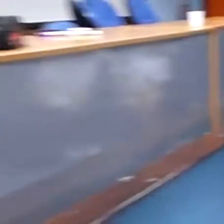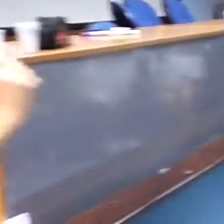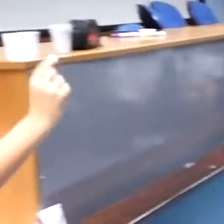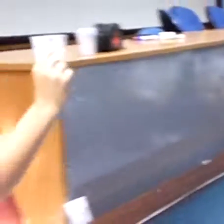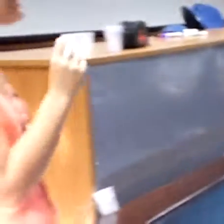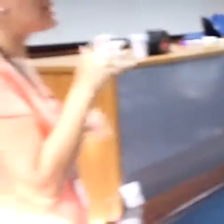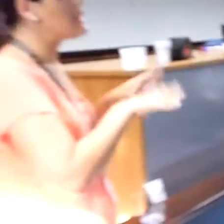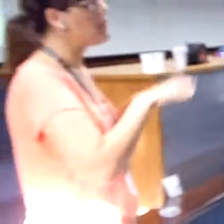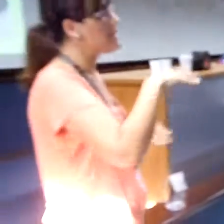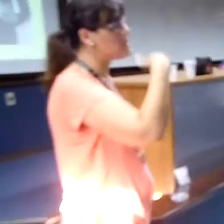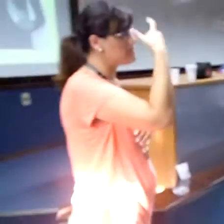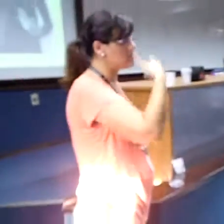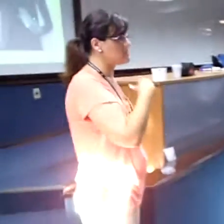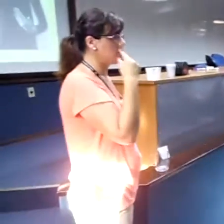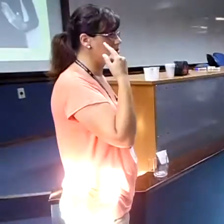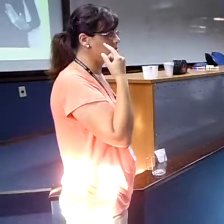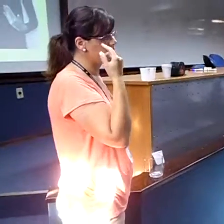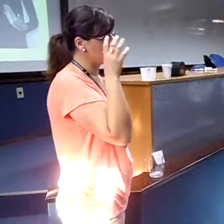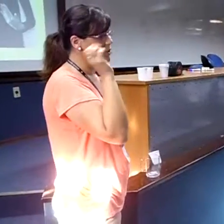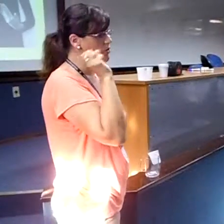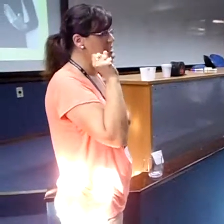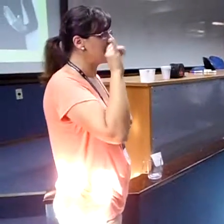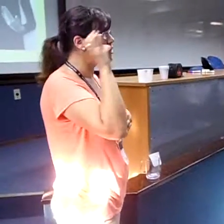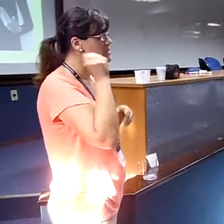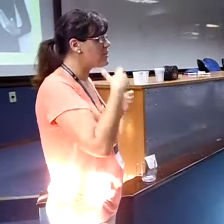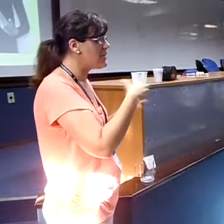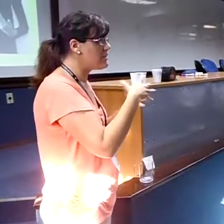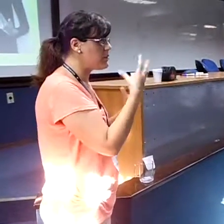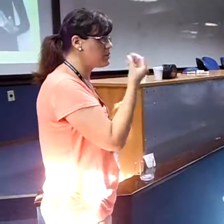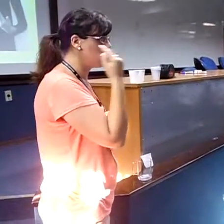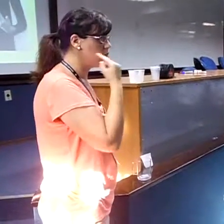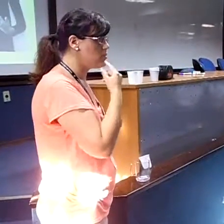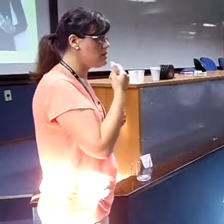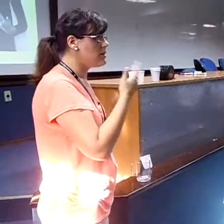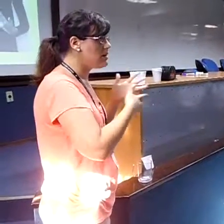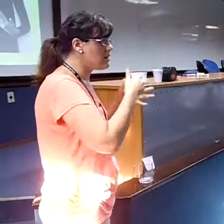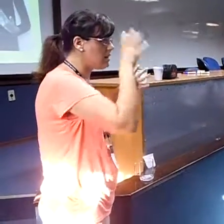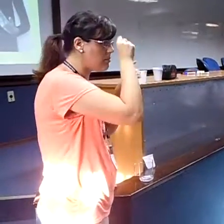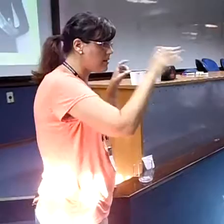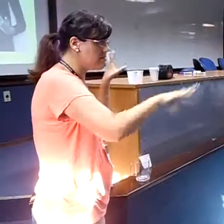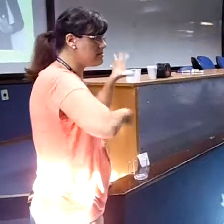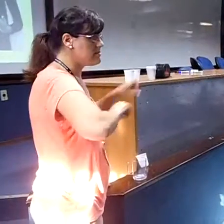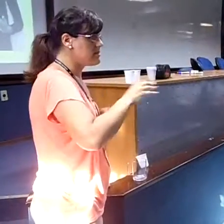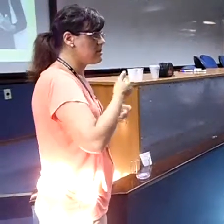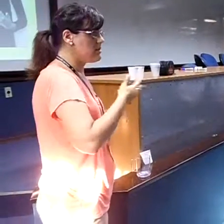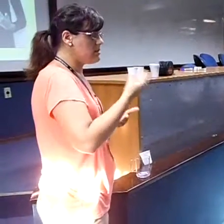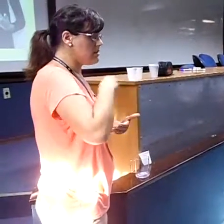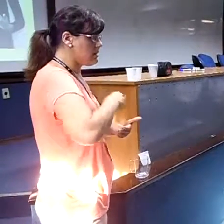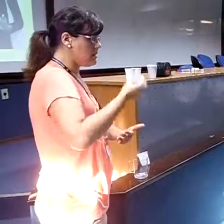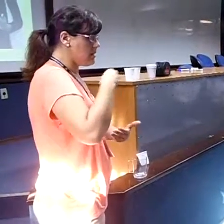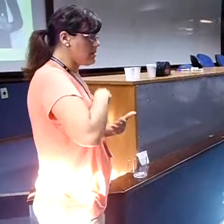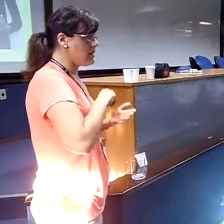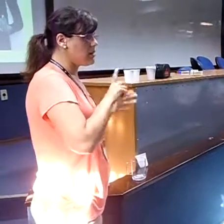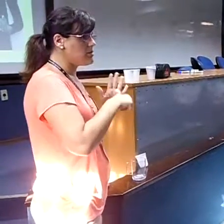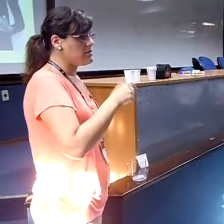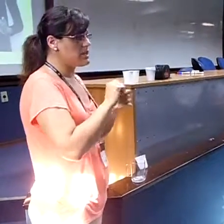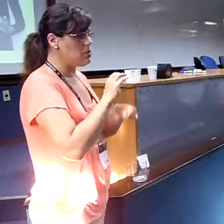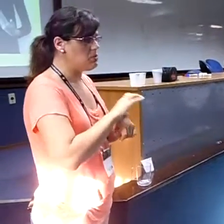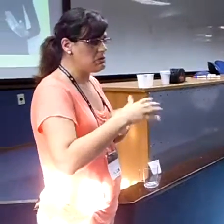Bom, demora um pouco, claro, mas depende da pessoa também, né? Se o ouvinte tem convivência com surdos, ele vai aprender mais rapidamente,